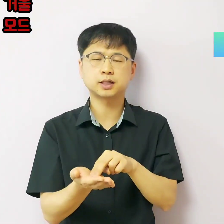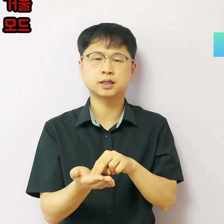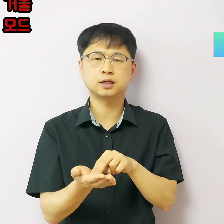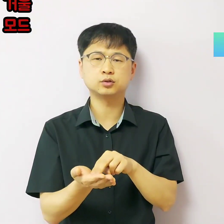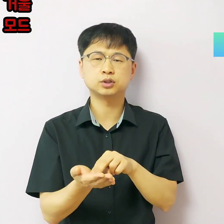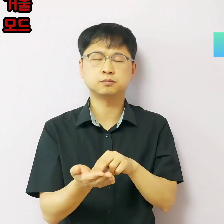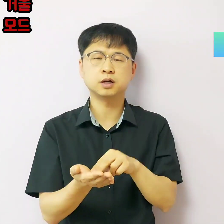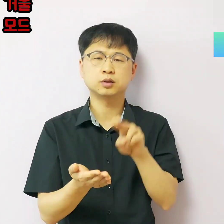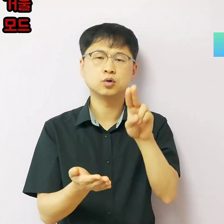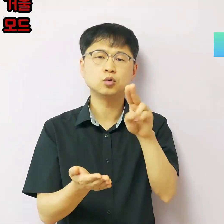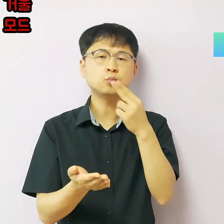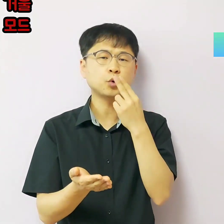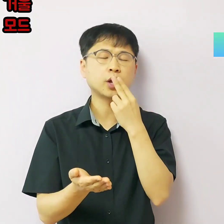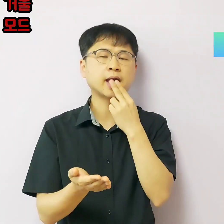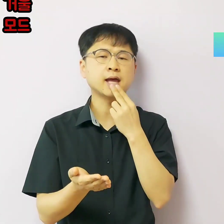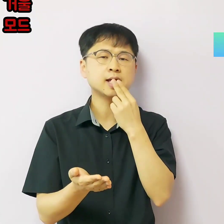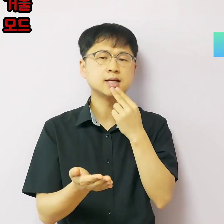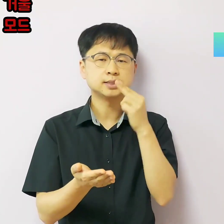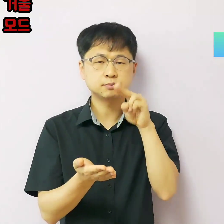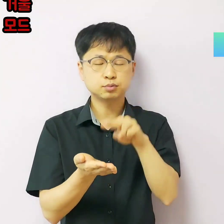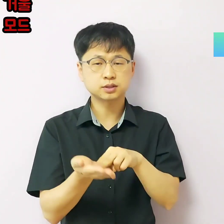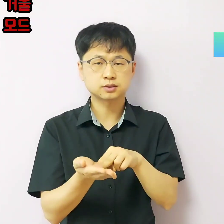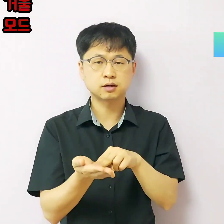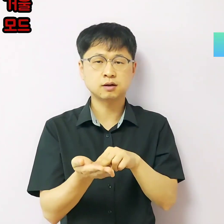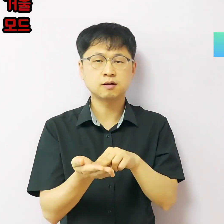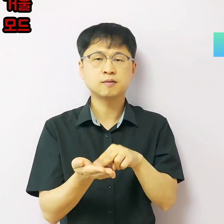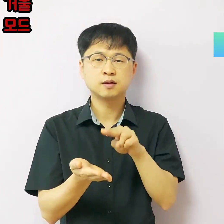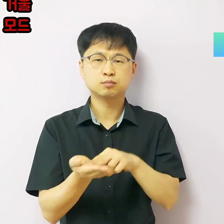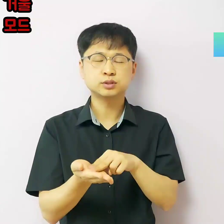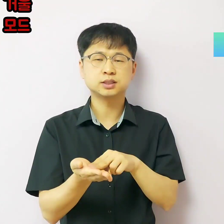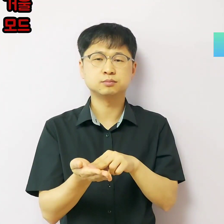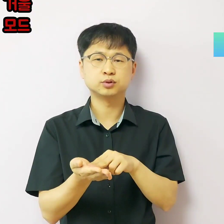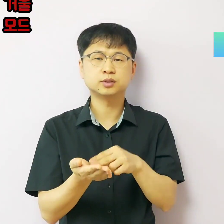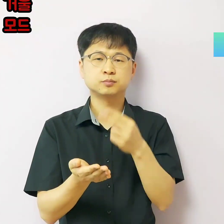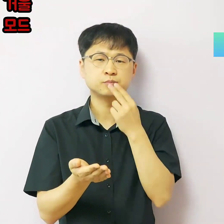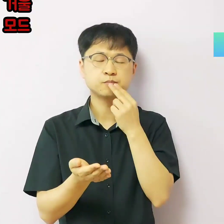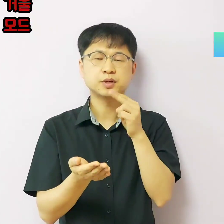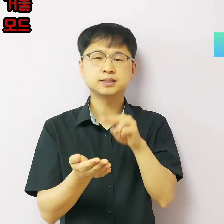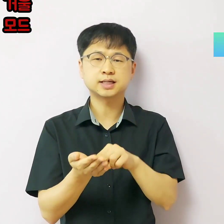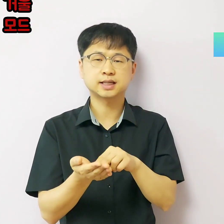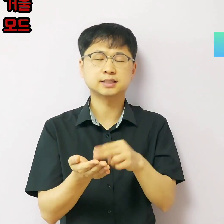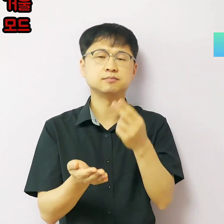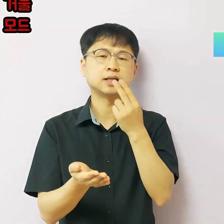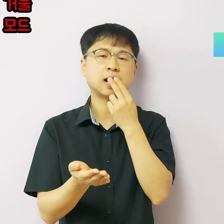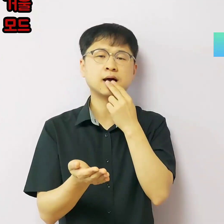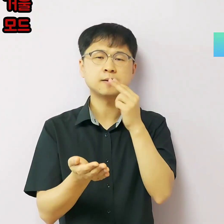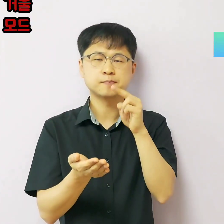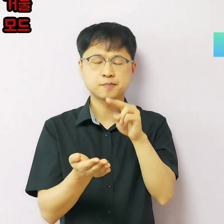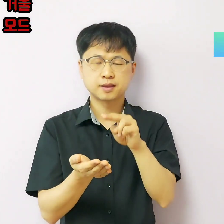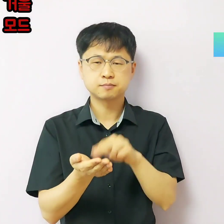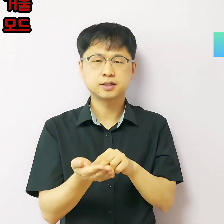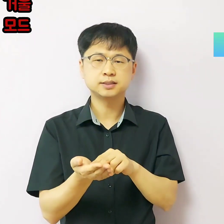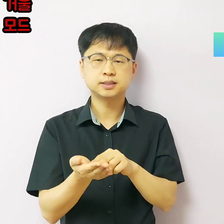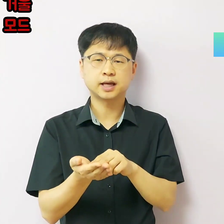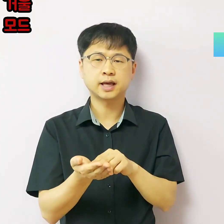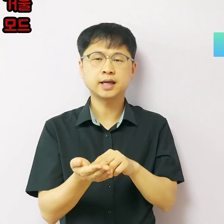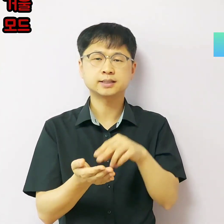왼손바닥에 내려주시면 우표에 침 붙여서 붙이는 모습 편지가 되겠습니다. 편지에